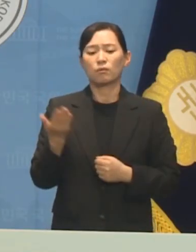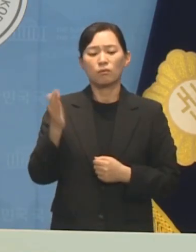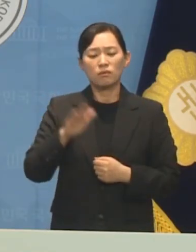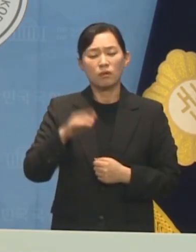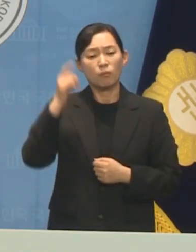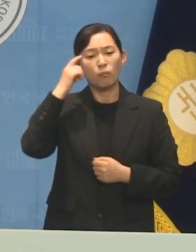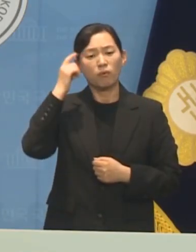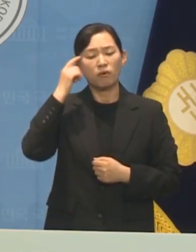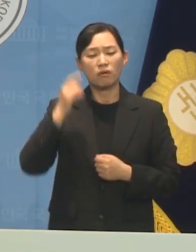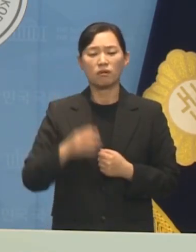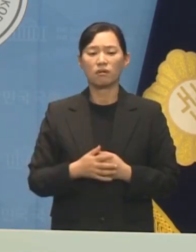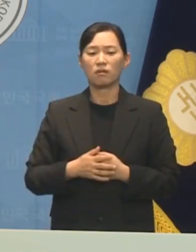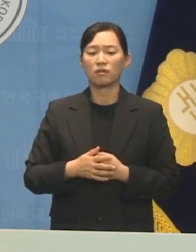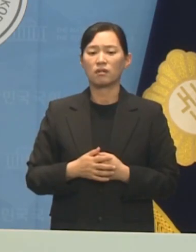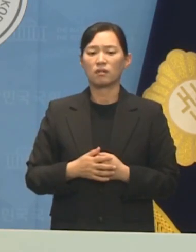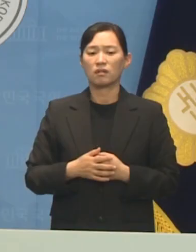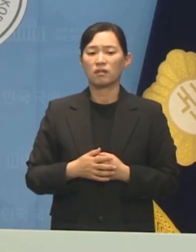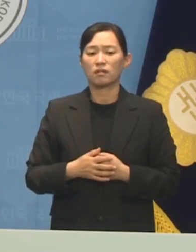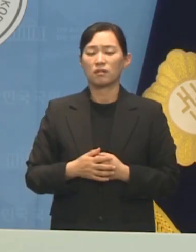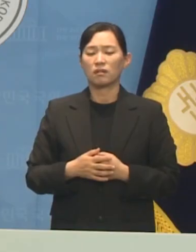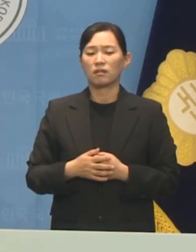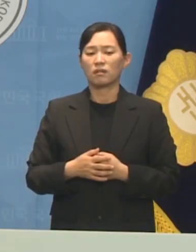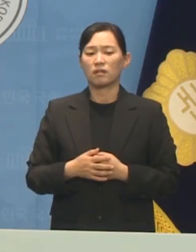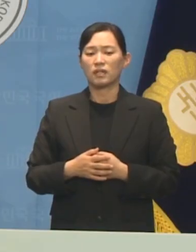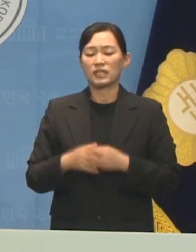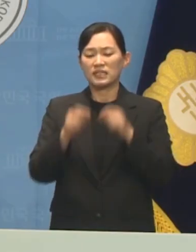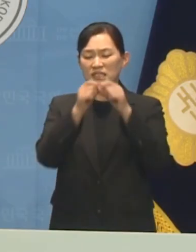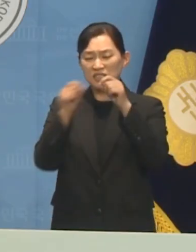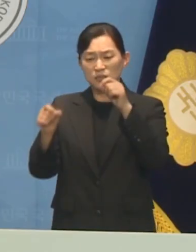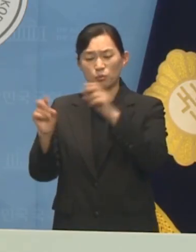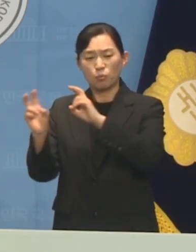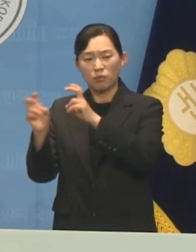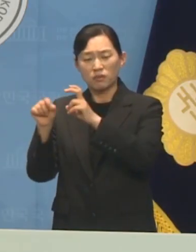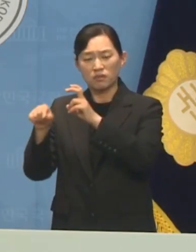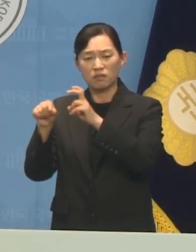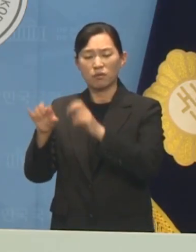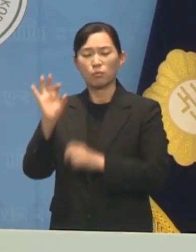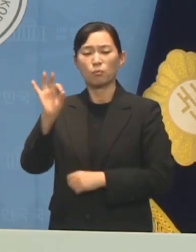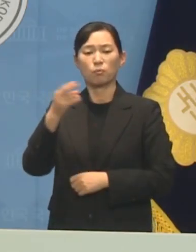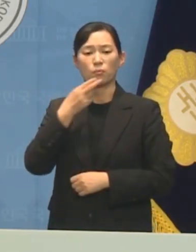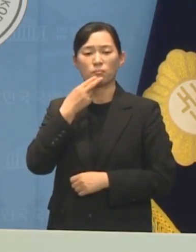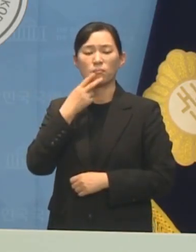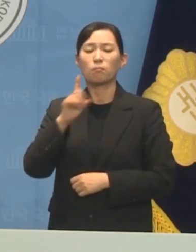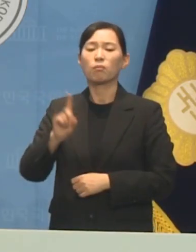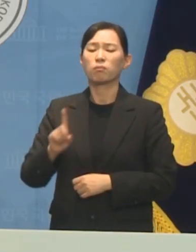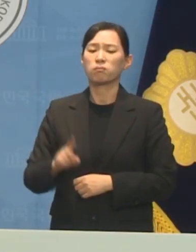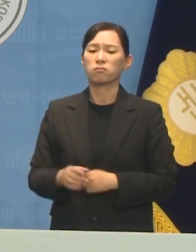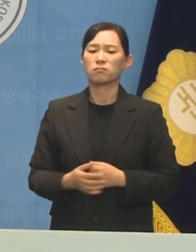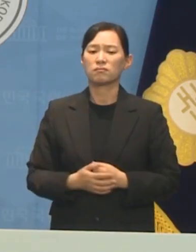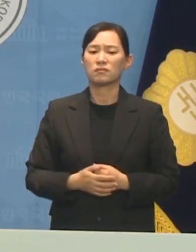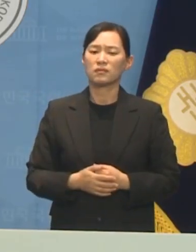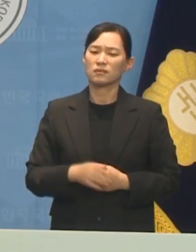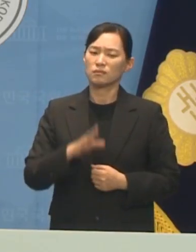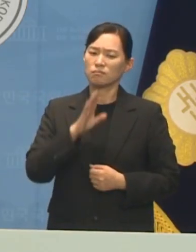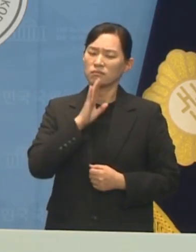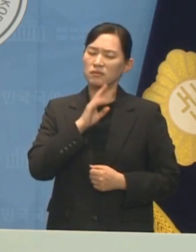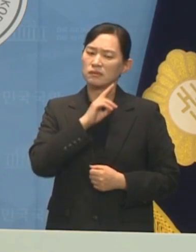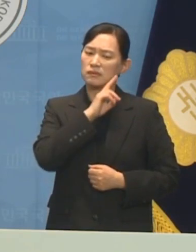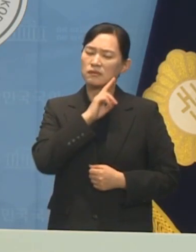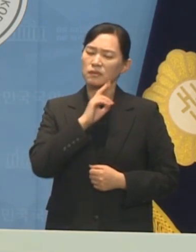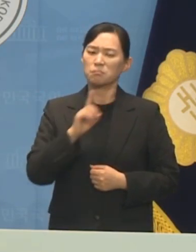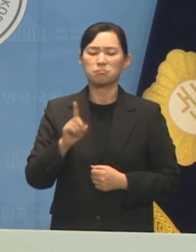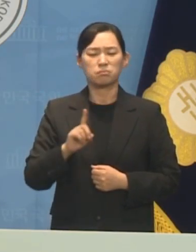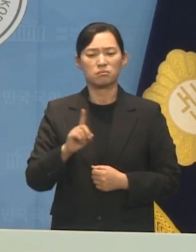왜 청혼아이스의 핵심 자회사인 청혼아이스 엔지니어링은 돈이 없을까요? 저는 합리적 의심을 할